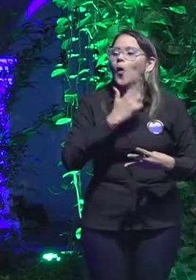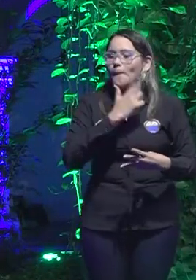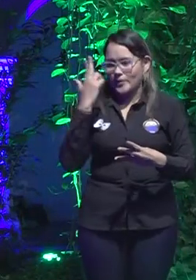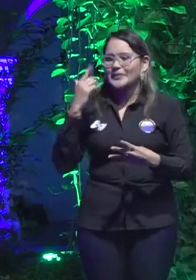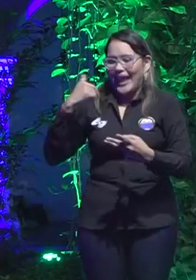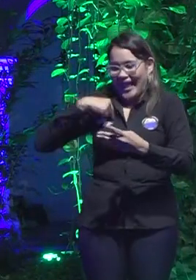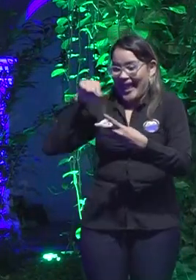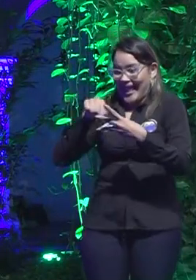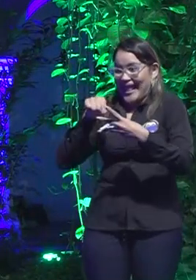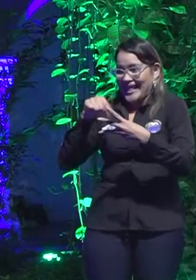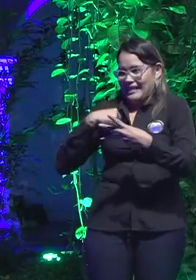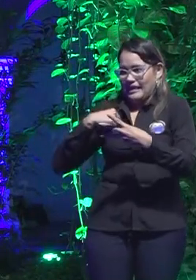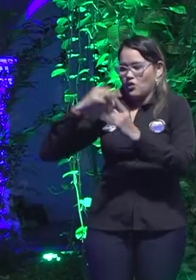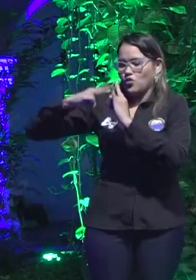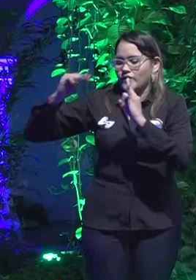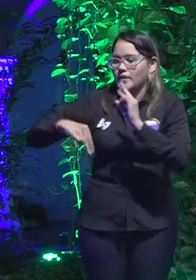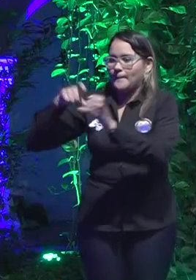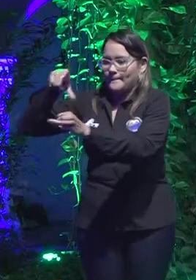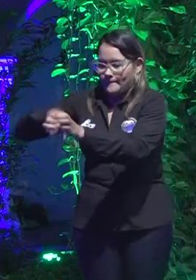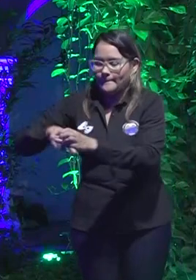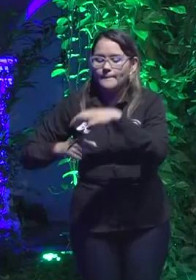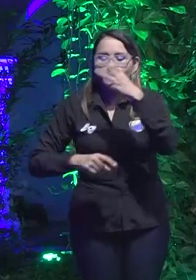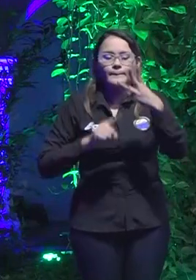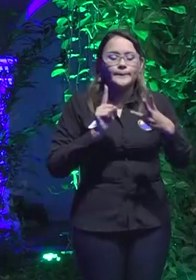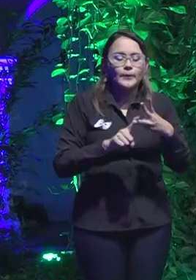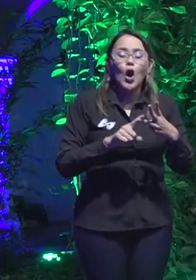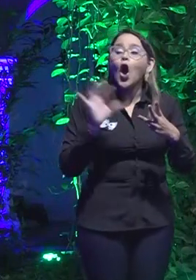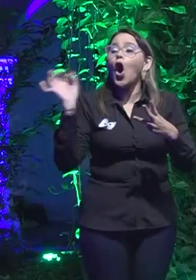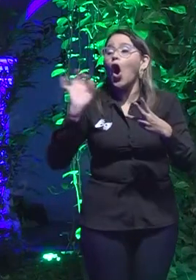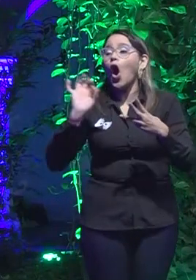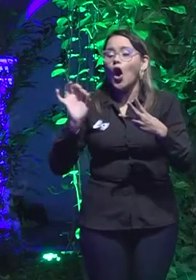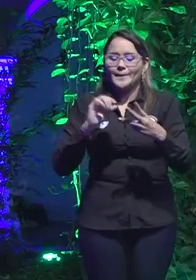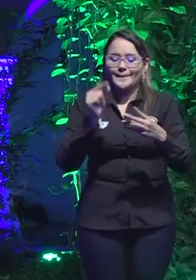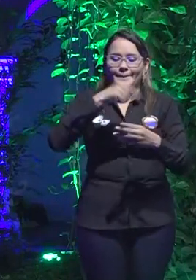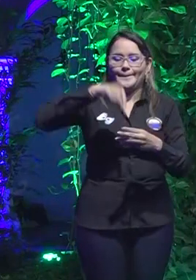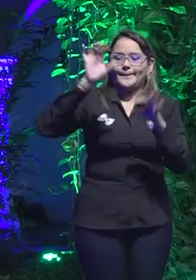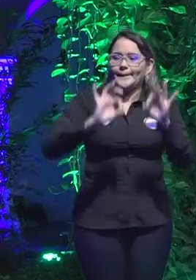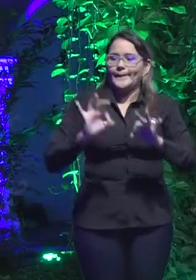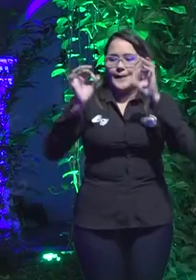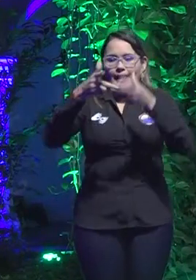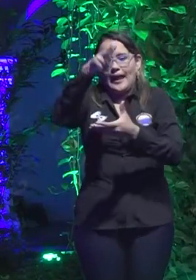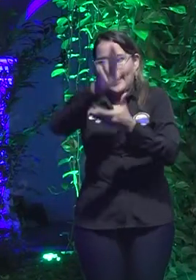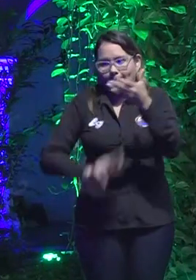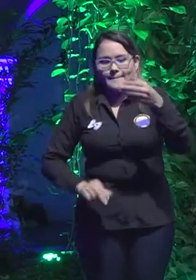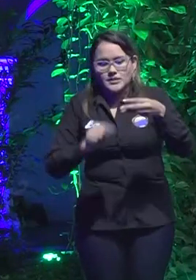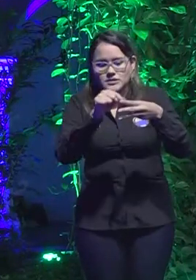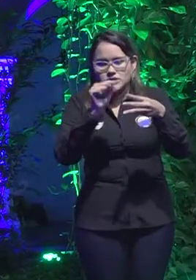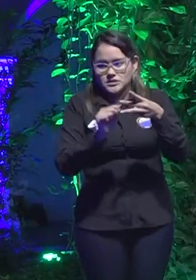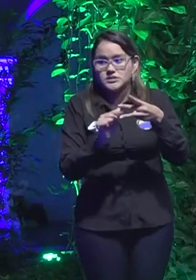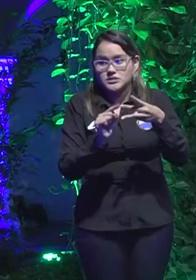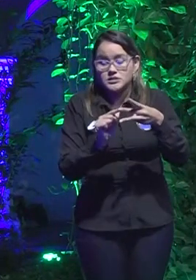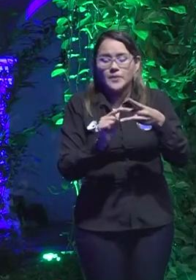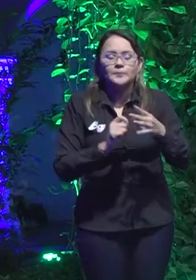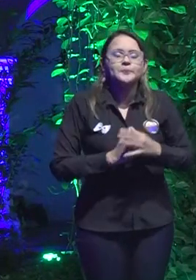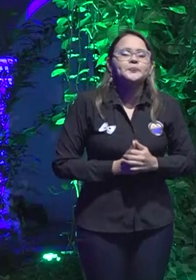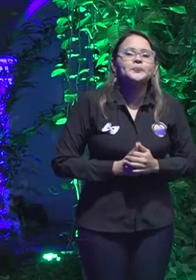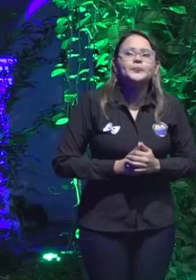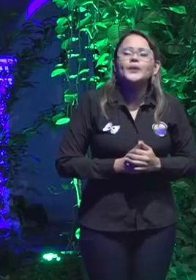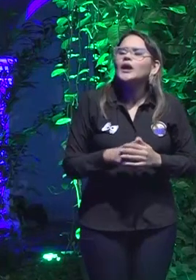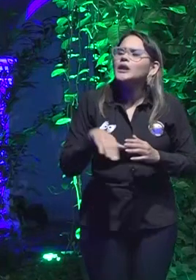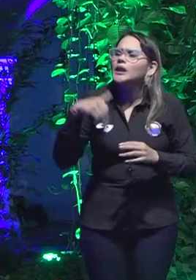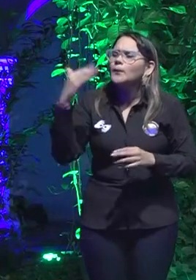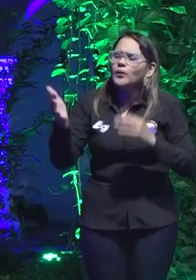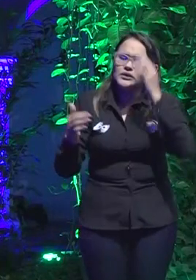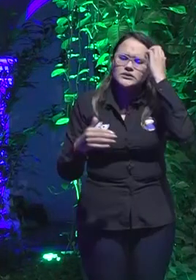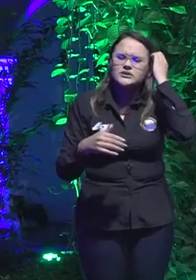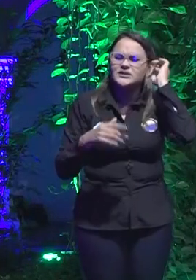que nos sometimos nosotros. O la acreditación con ambas. Paradójicamente, al finalizar la visita, los pares nos dijeron, ¿y ustedes por qué no